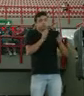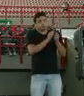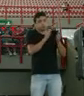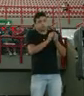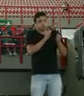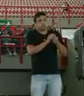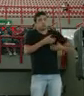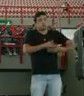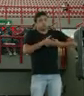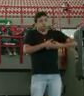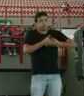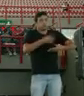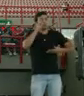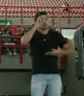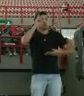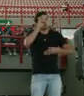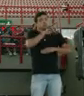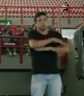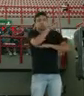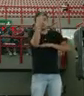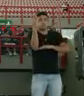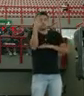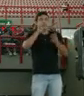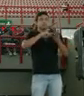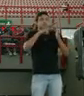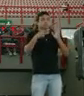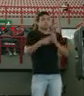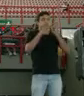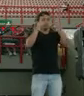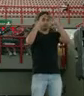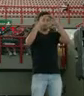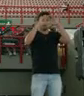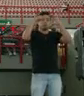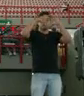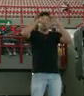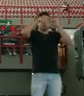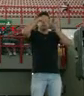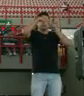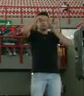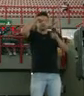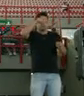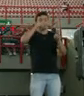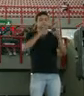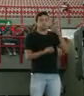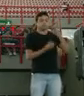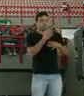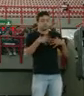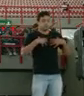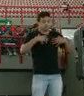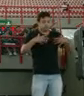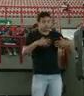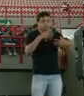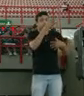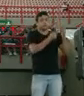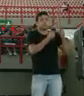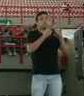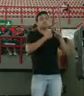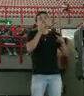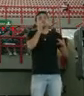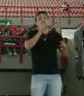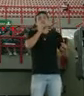o recém-nascido praticamente o dia todo, o que é que a hipófise dela começa a produzir? Prolactina. E há casos de